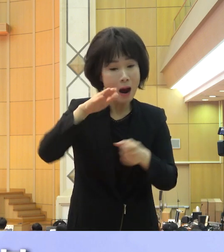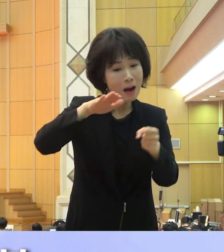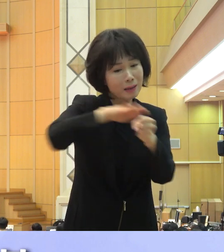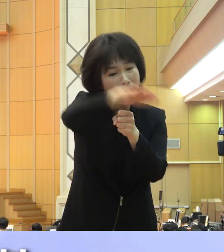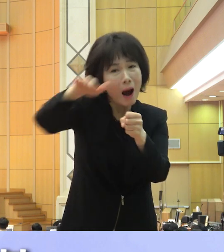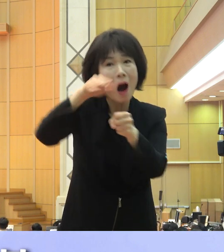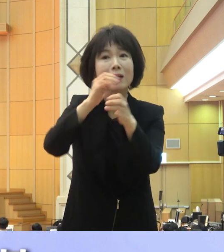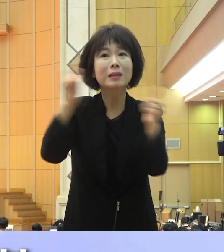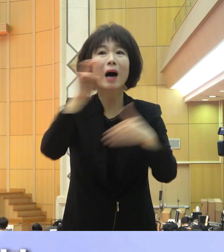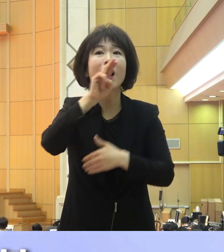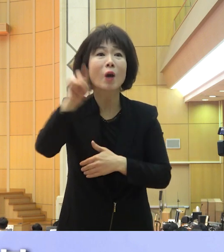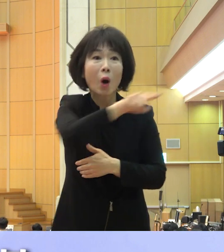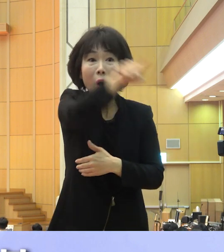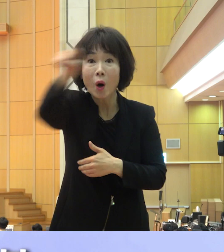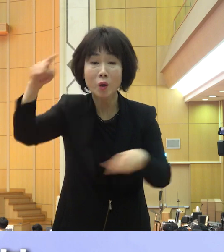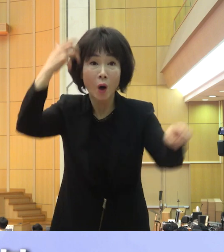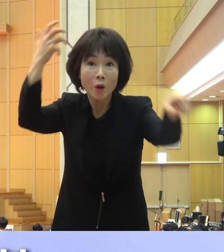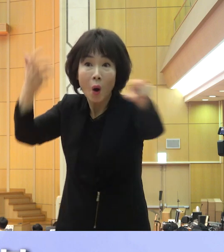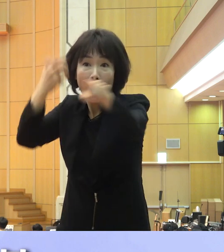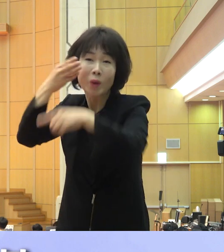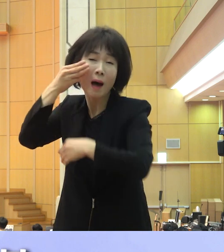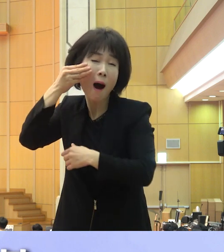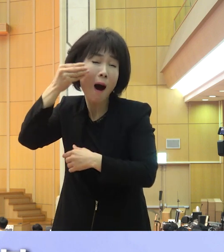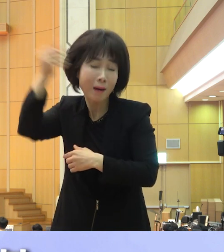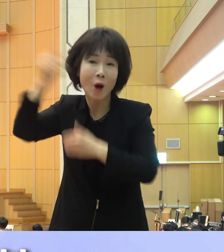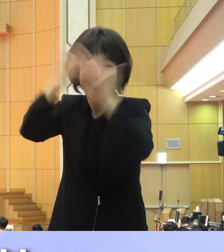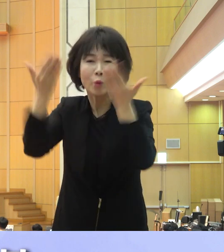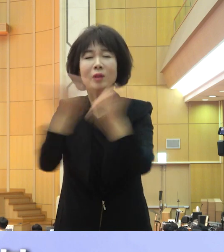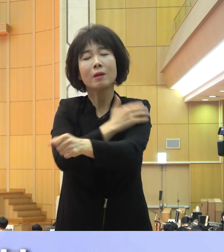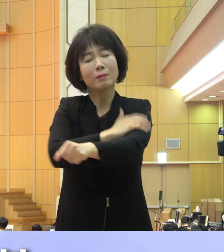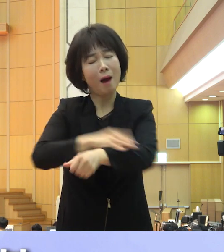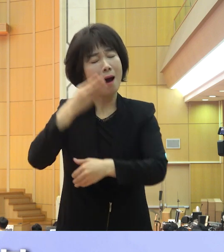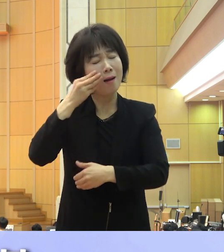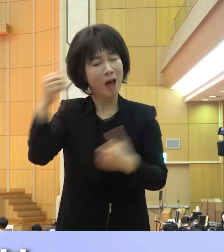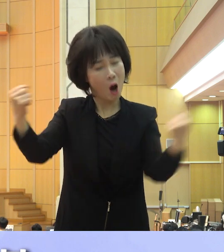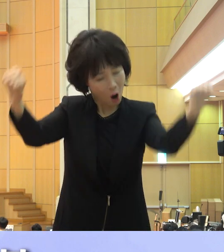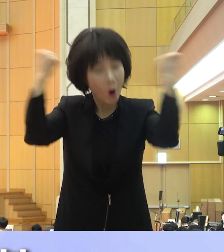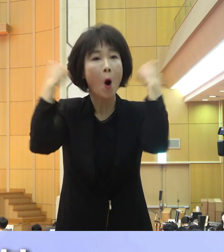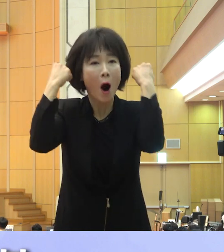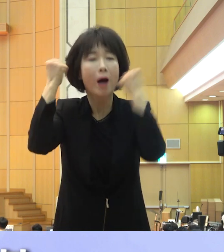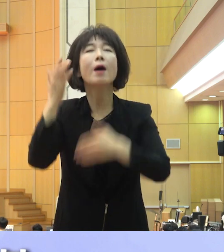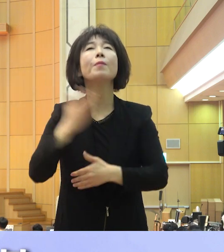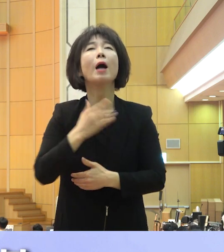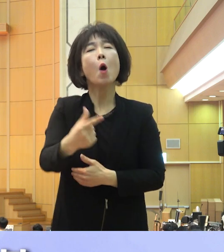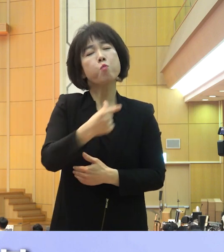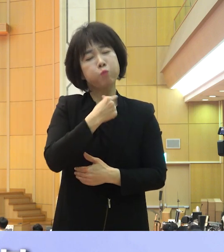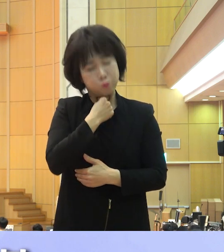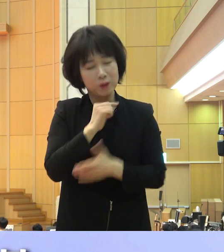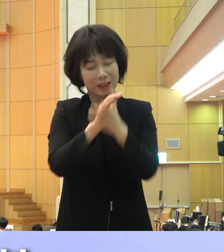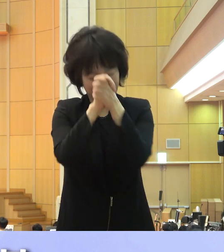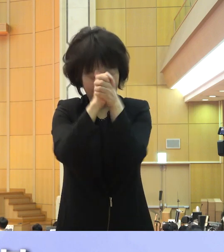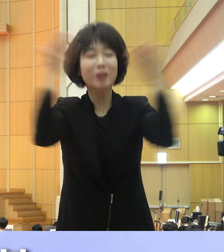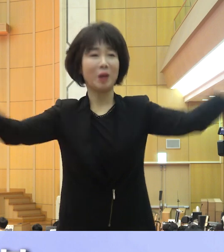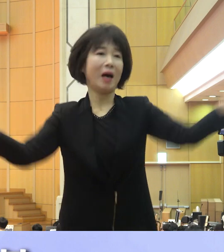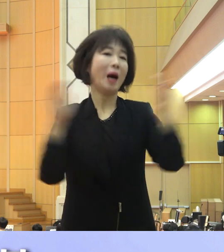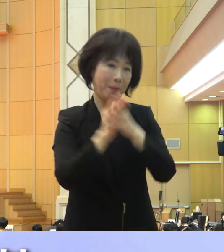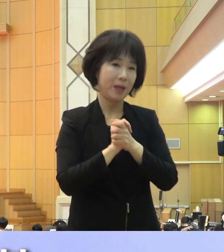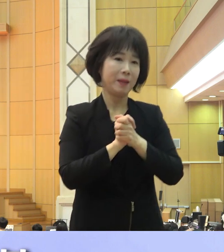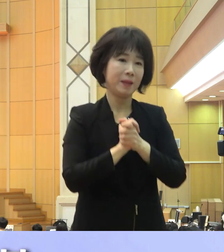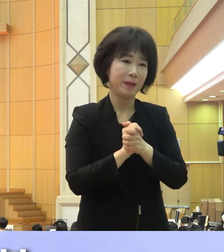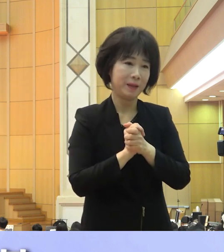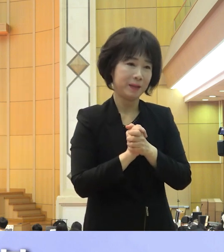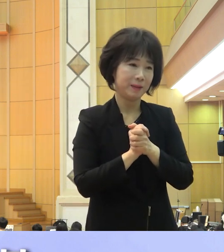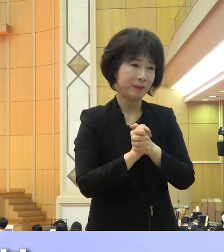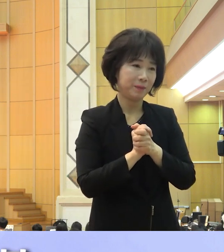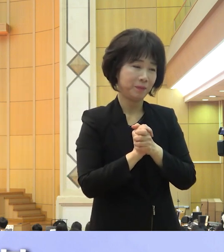사랑하는 자여, 내 영혼이 잘됨 같이 내가 범사에 잘되고 강건하기를 내가 간구하노라. 아멘.